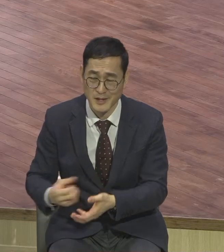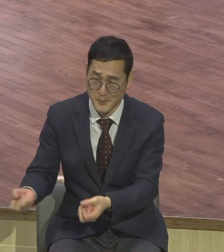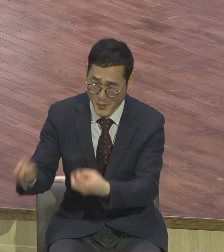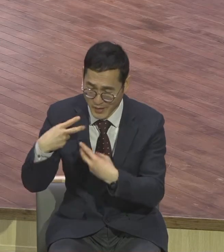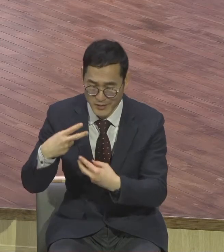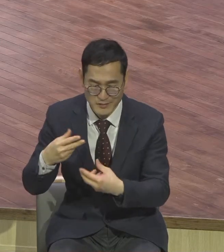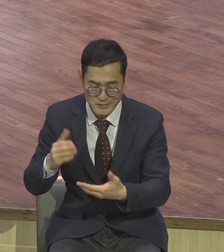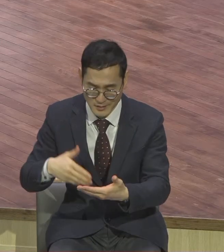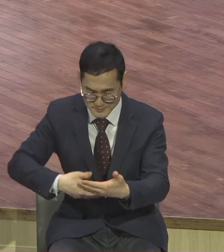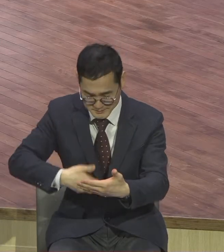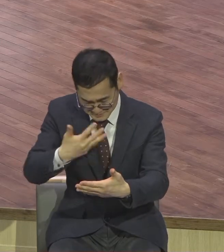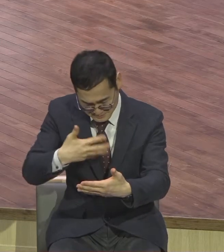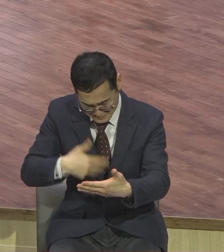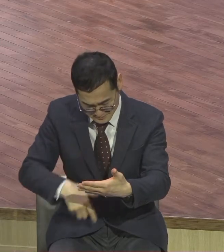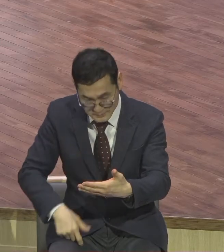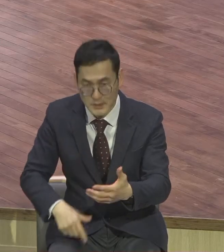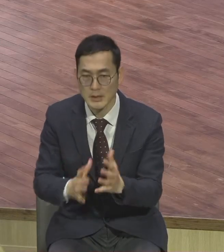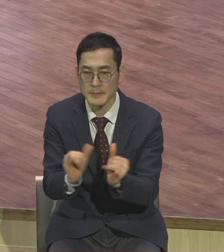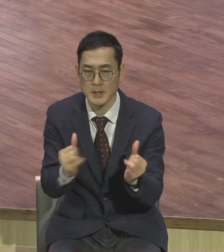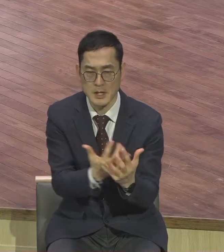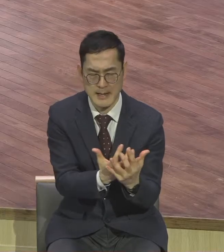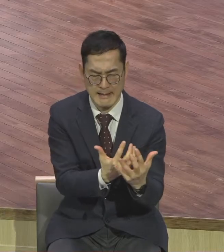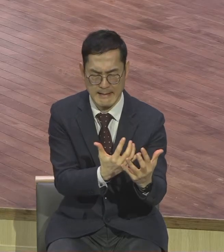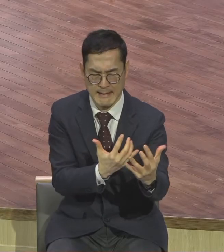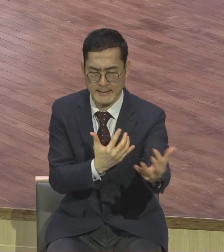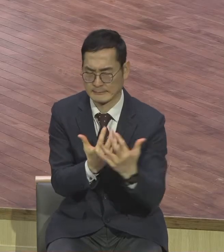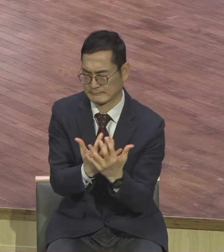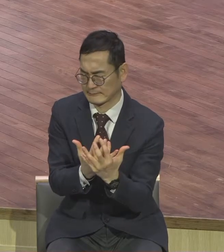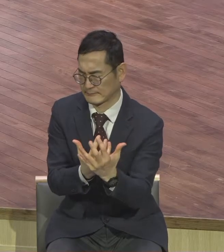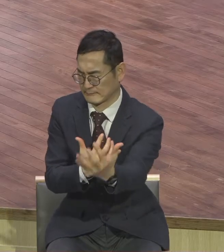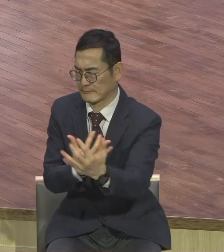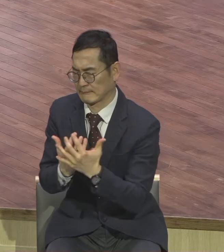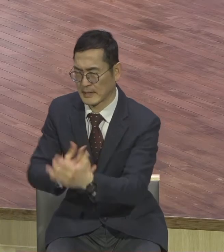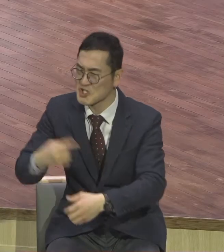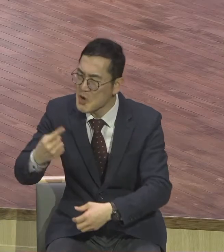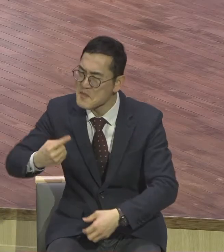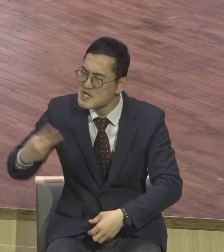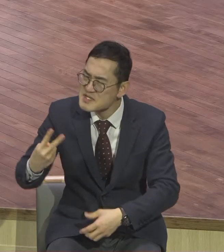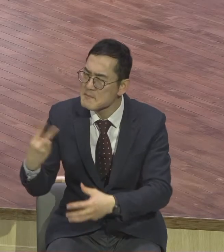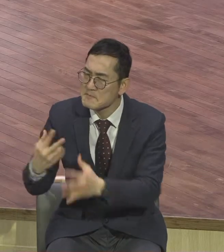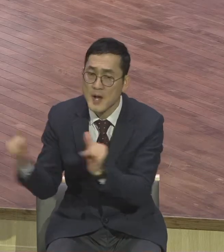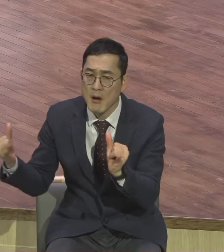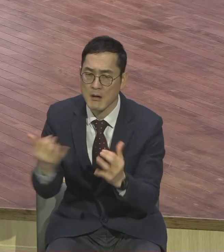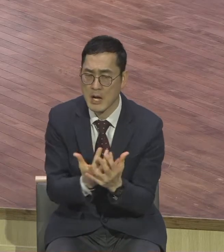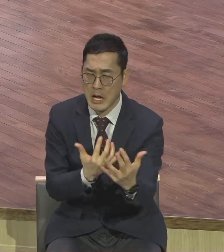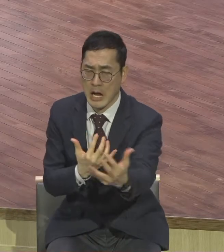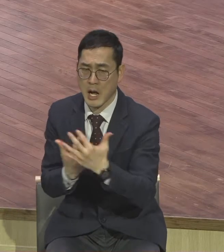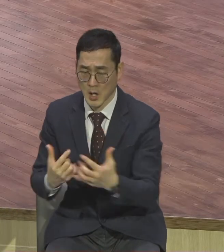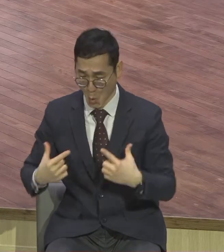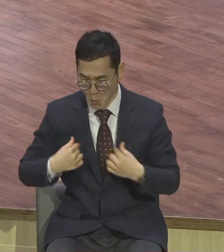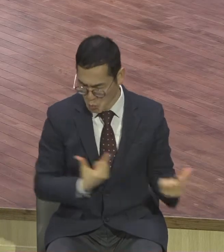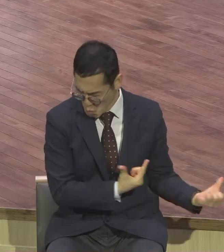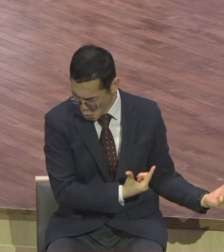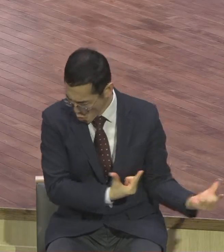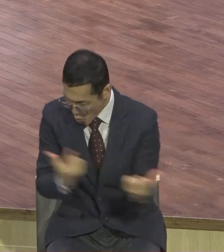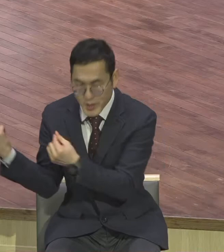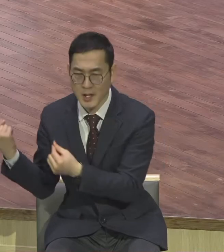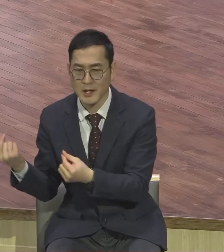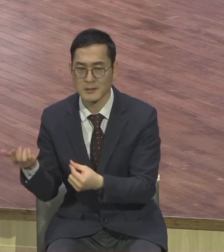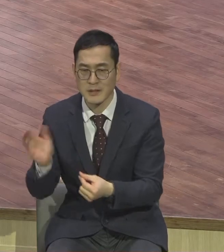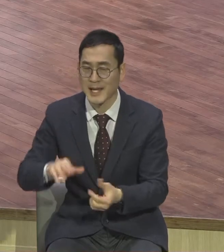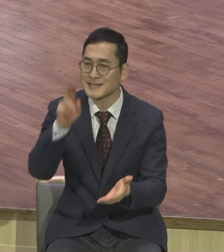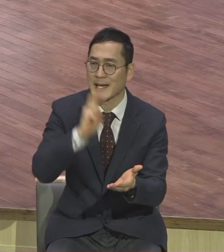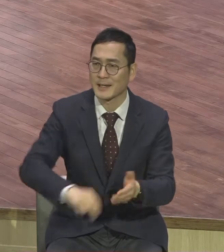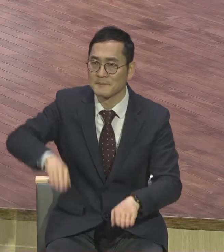수천 명이 남녀가 똑같은 옷을 입고 이런 찬양을 부르면서 발을 두드리는데 그